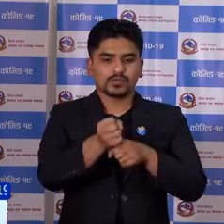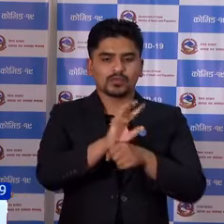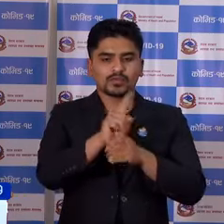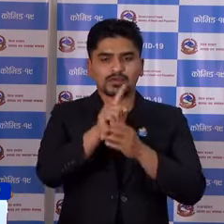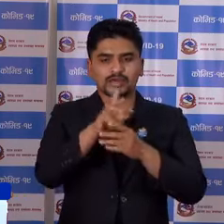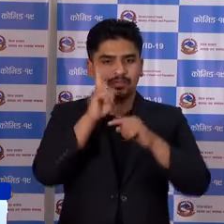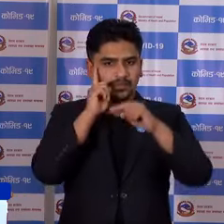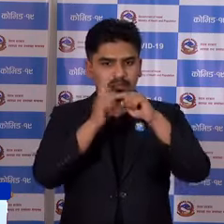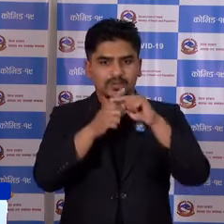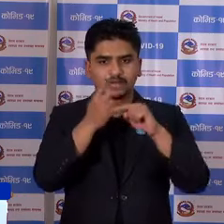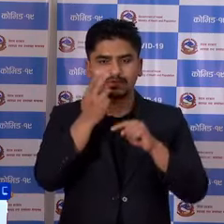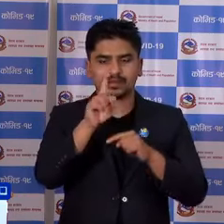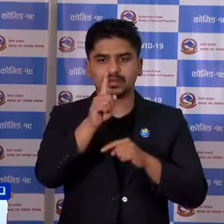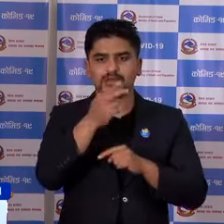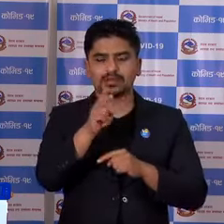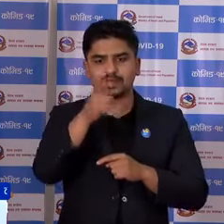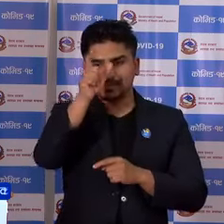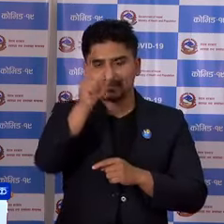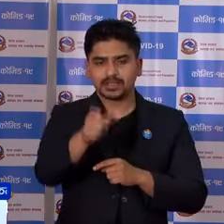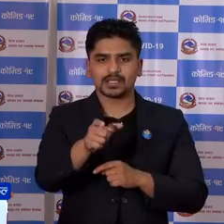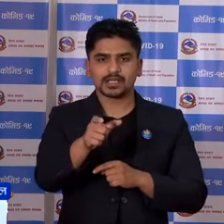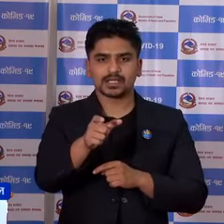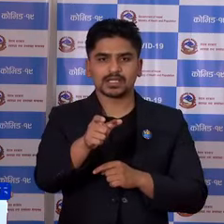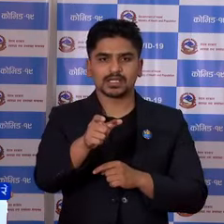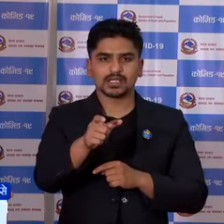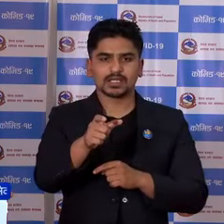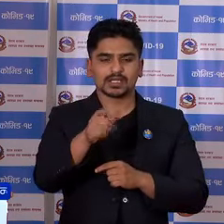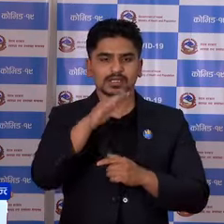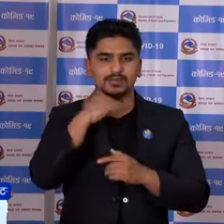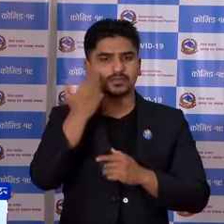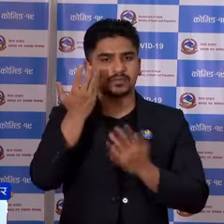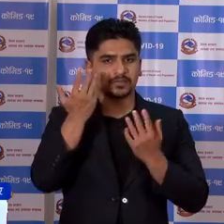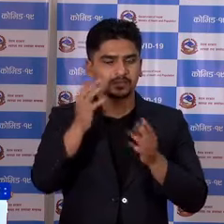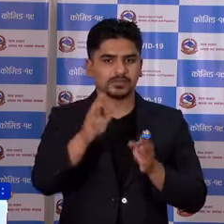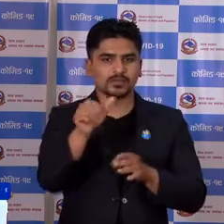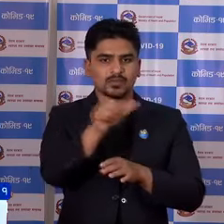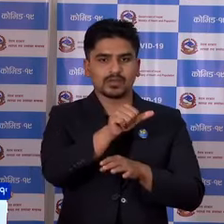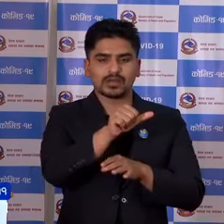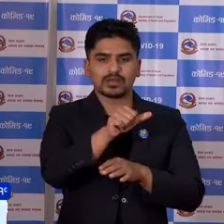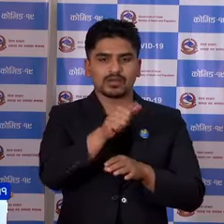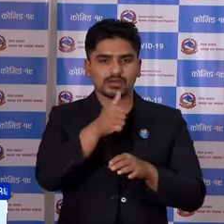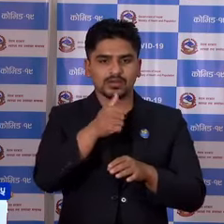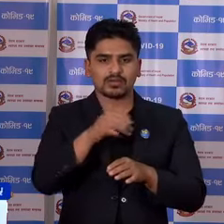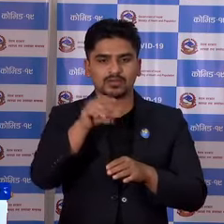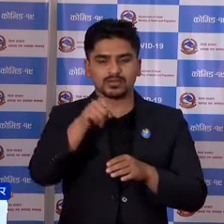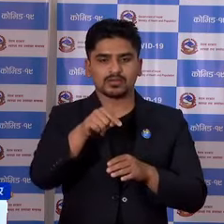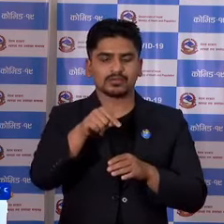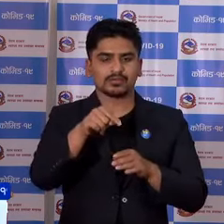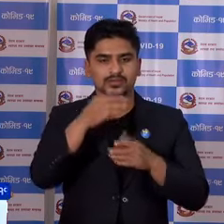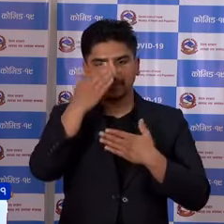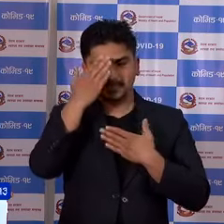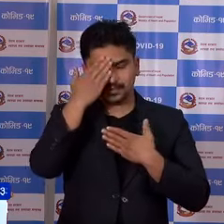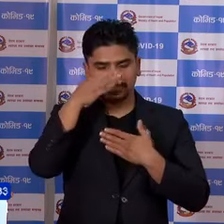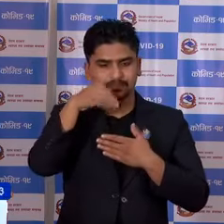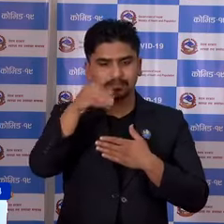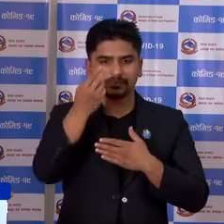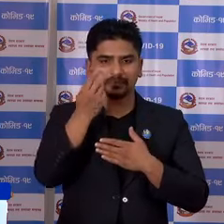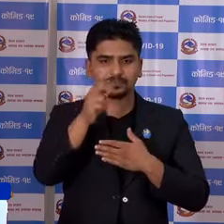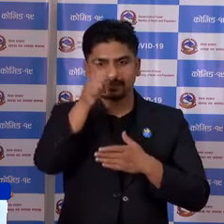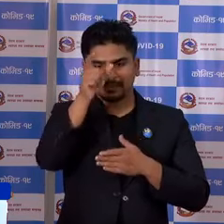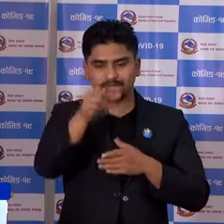COVID-19 पोजिटिभ भएका एकजना व्यक्तिको मृत्यु भएको छ। उहाँ अब यो संक्रमण पुष्टि